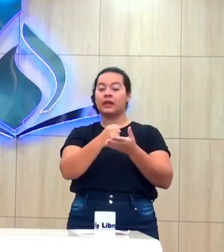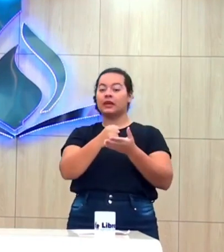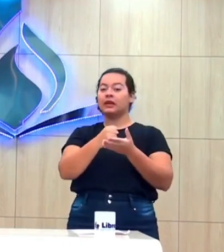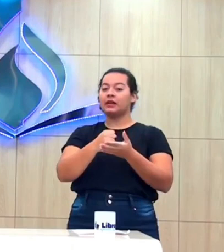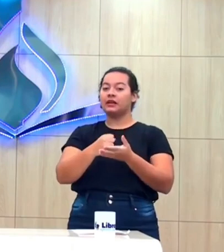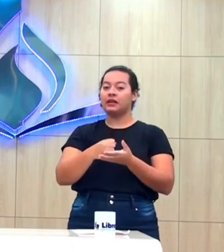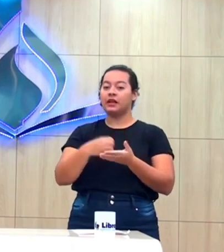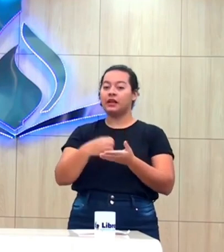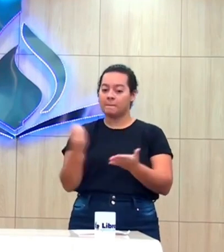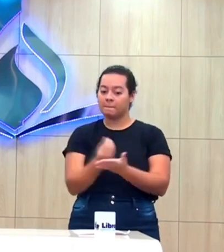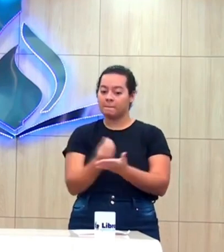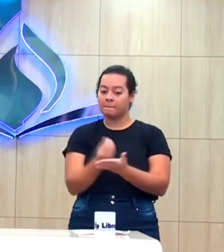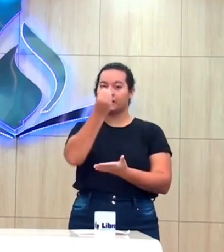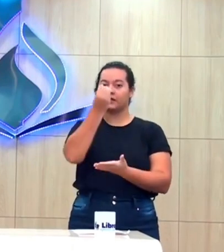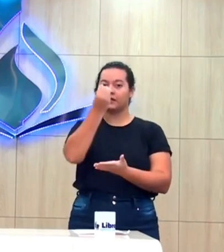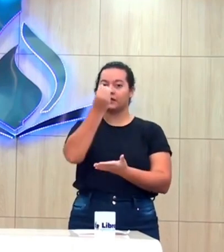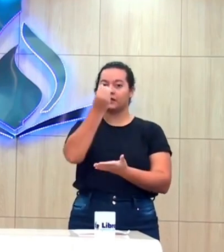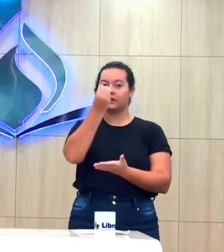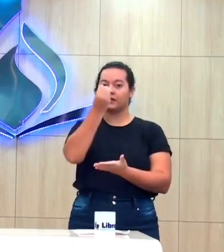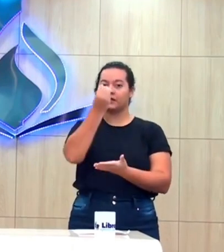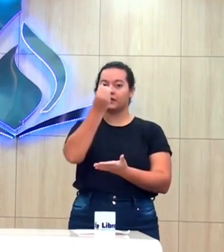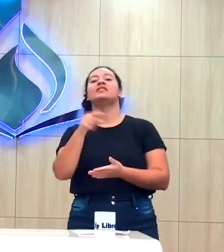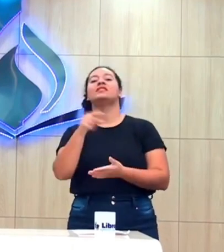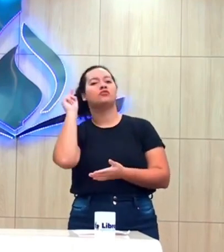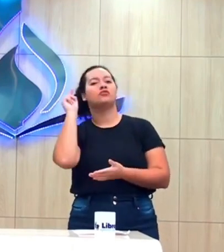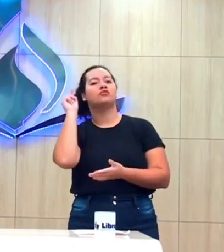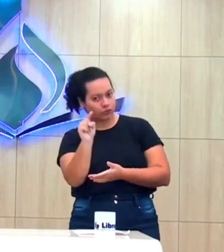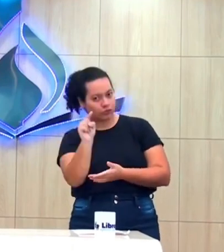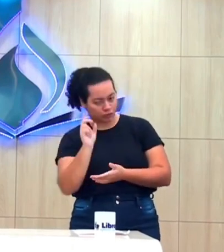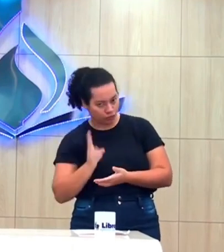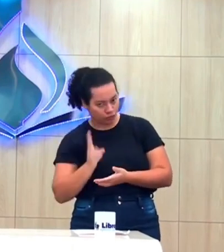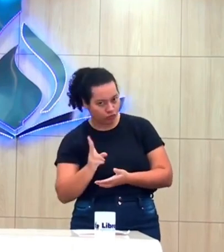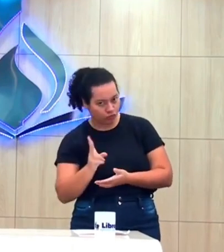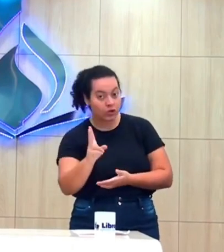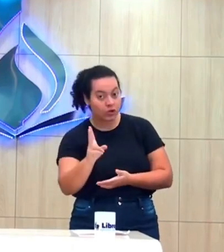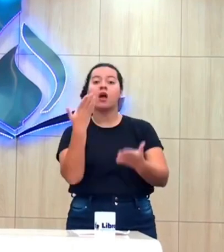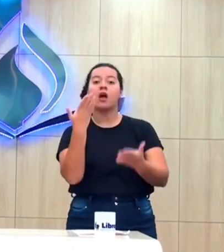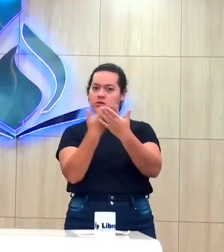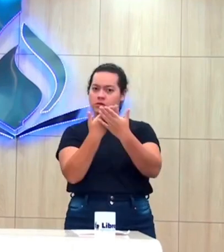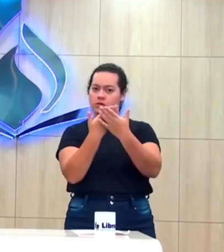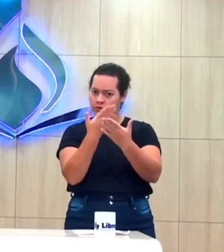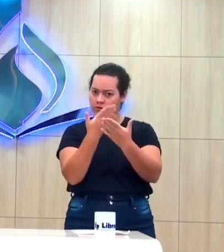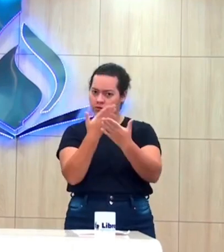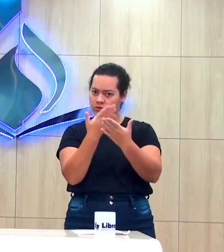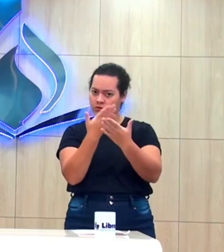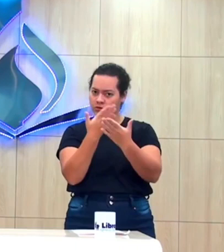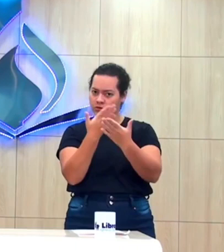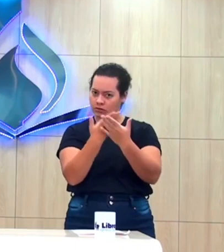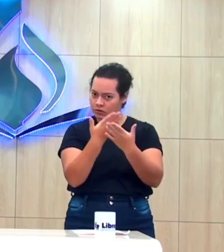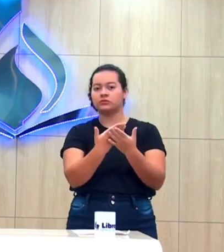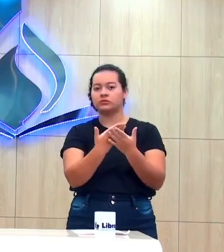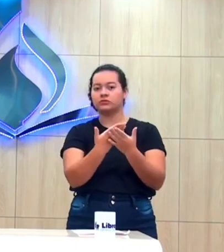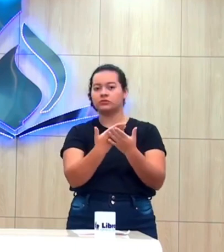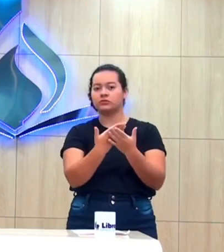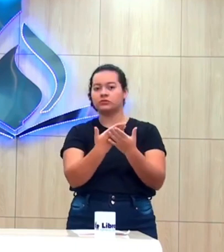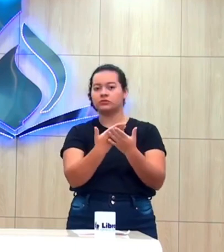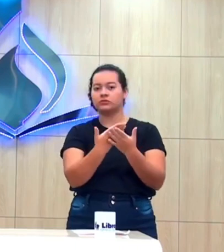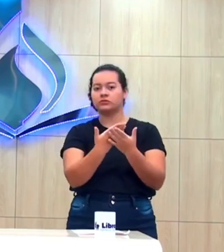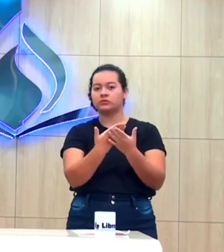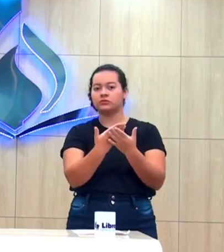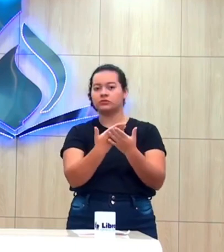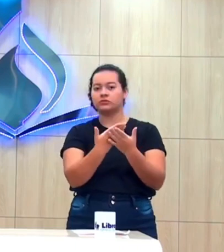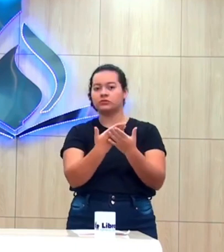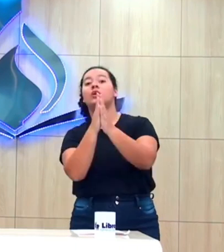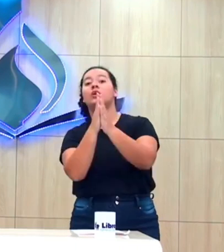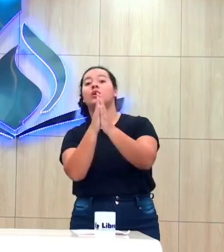ministério. E você, continue se esforçando, continue estudando e nos ajudando em oração.